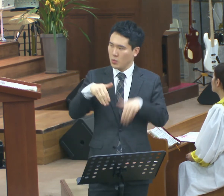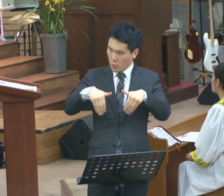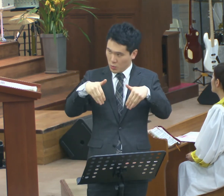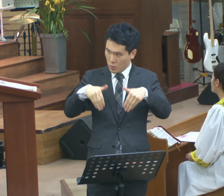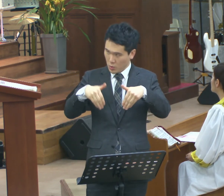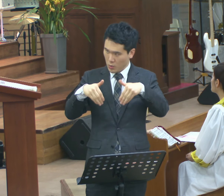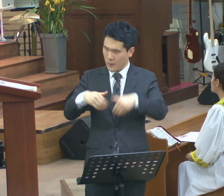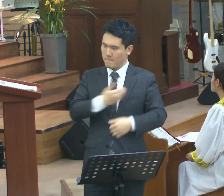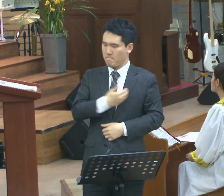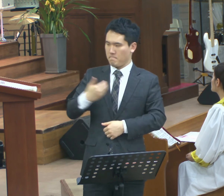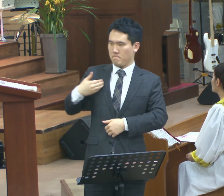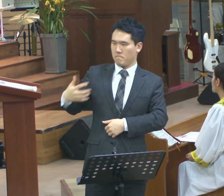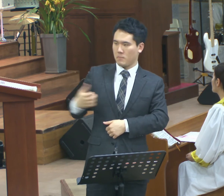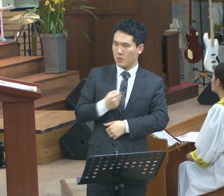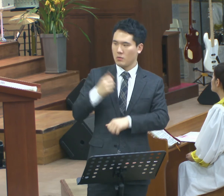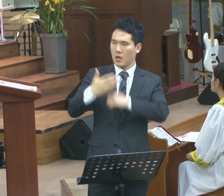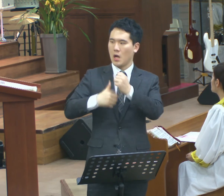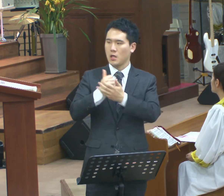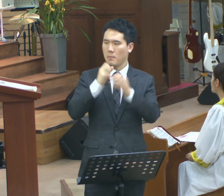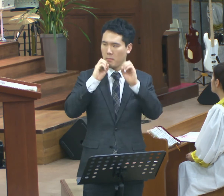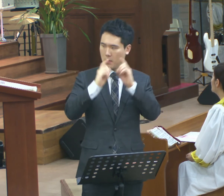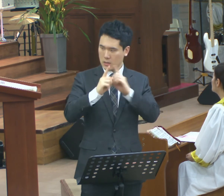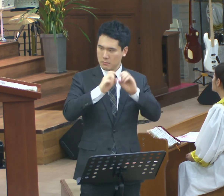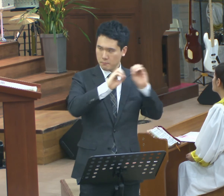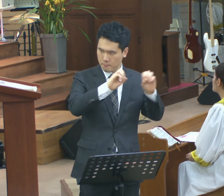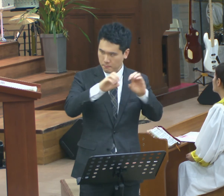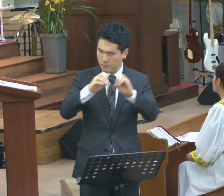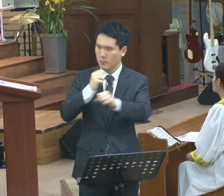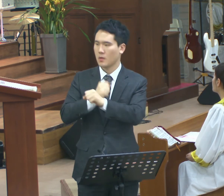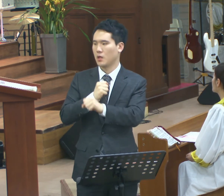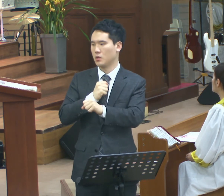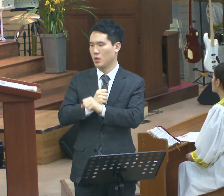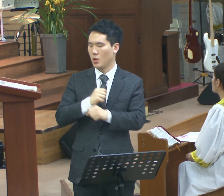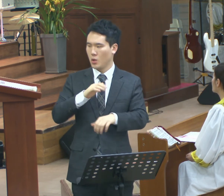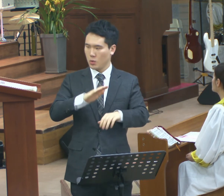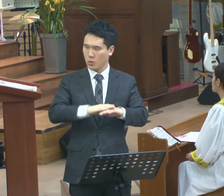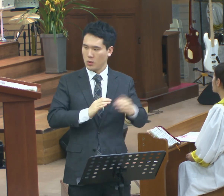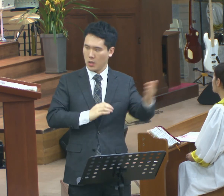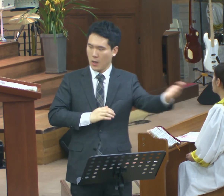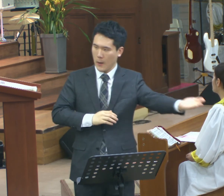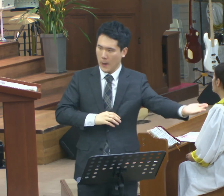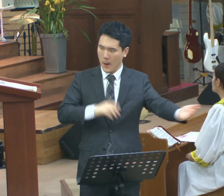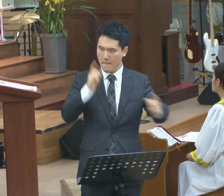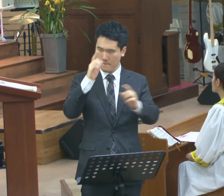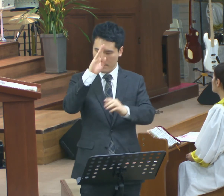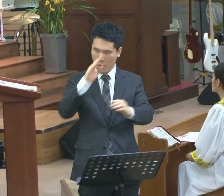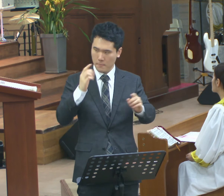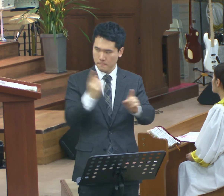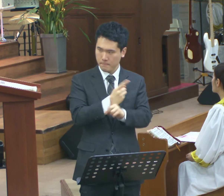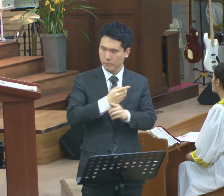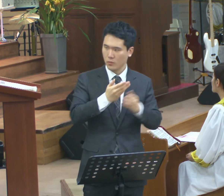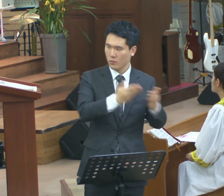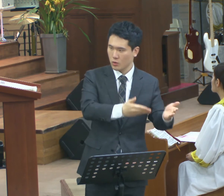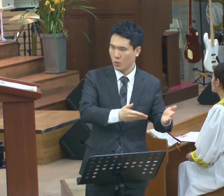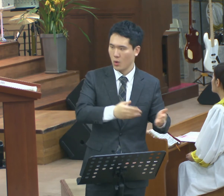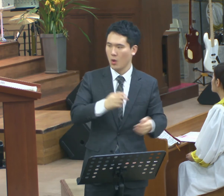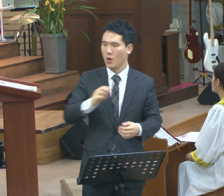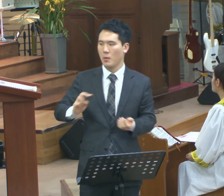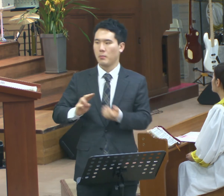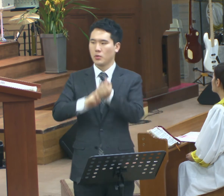담대히 하나님 말씀을 전하게 하여 주시오며 손을 내밀어 병을 낫게 하시옵고 표적과 기사가 거룩한 종 예수의